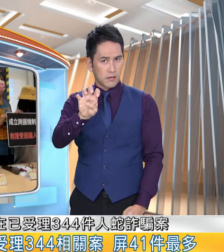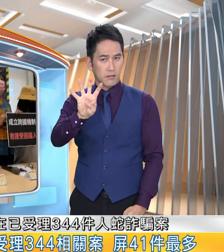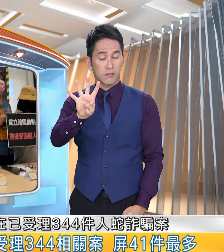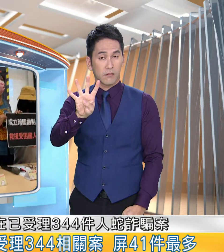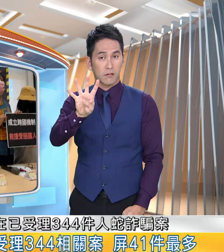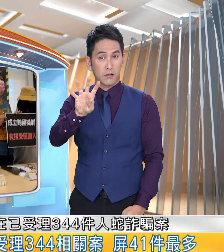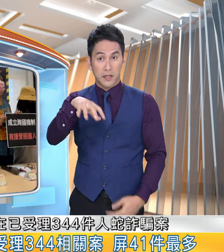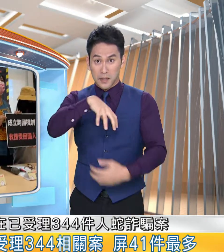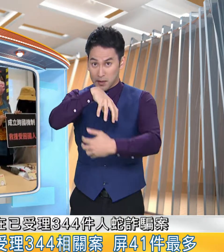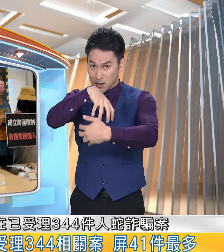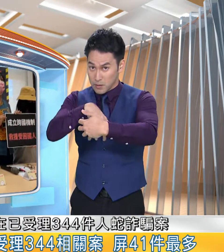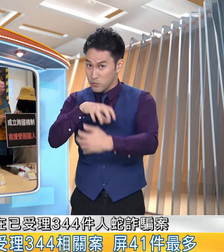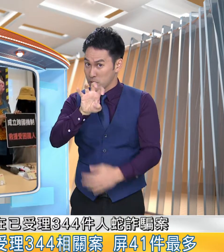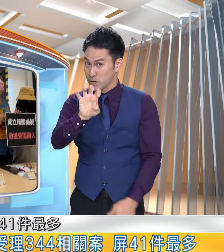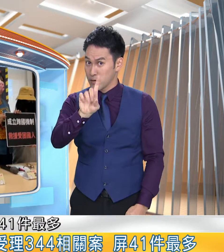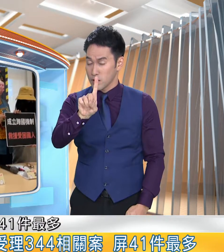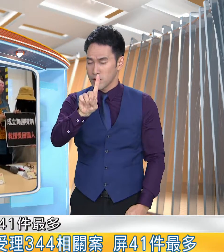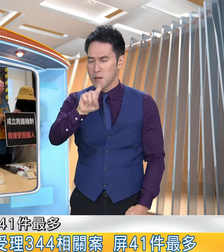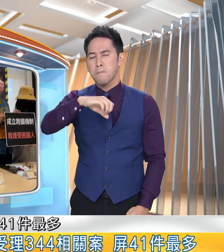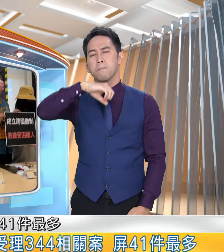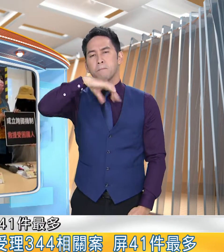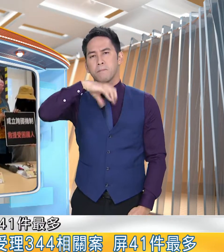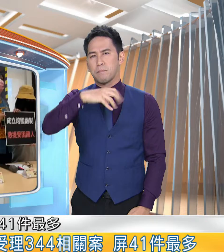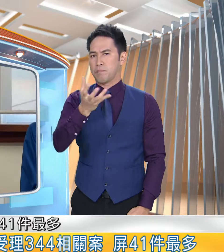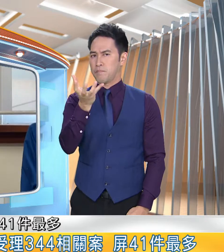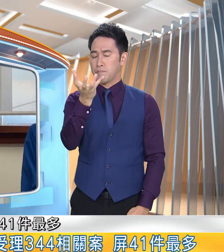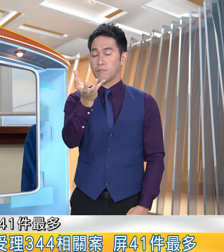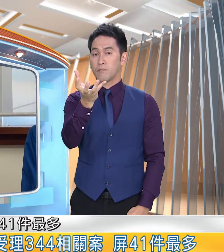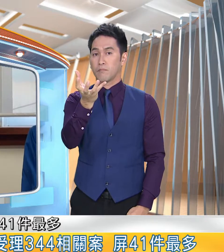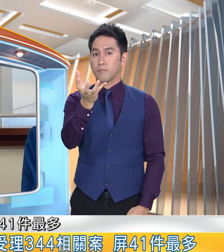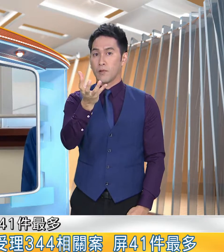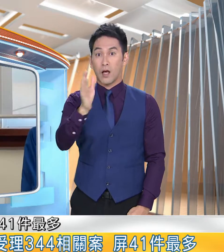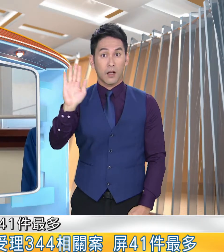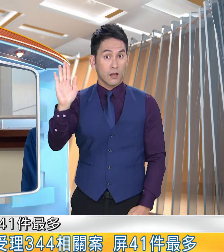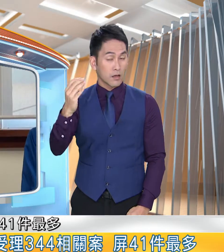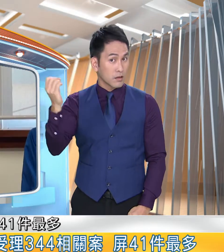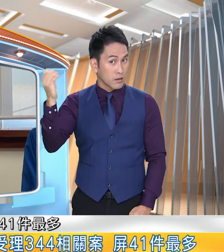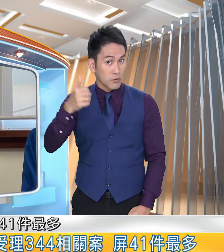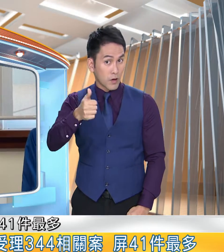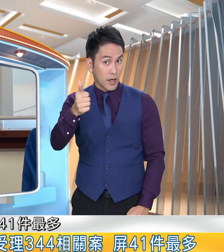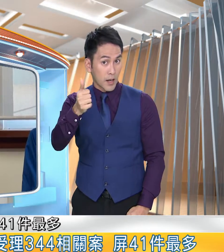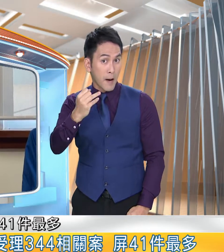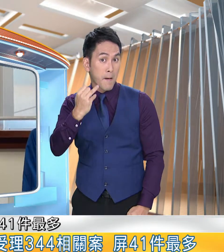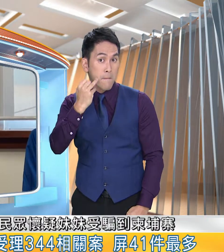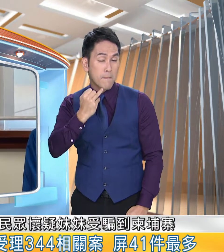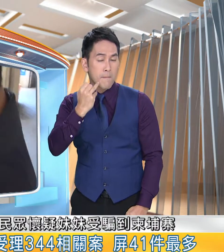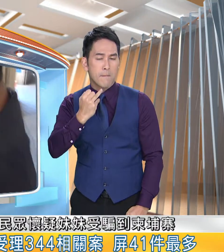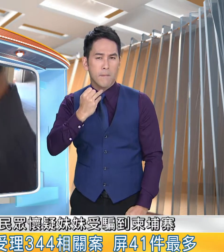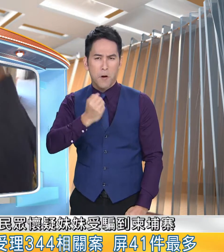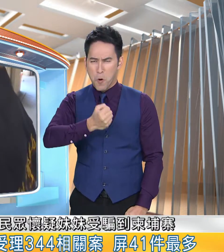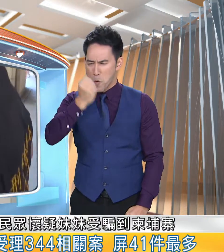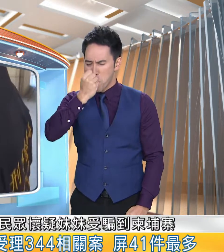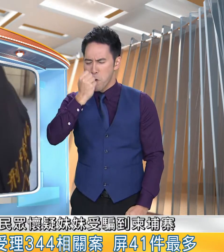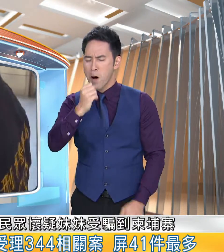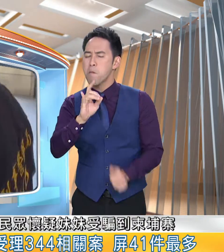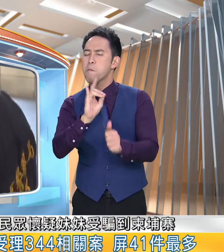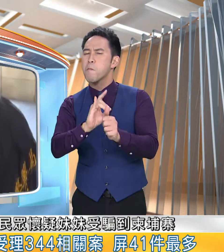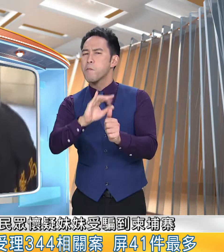案，其中又以屏东41件最多。另外也传出有民众怀疑妹